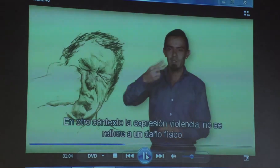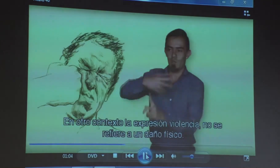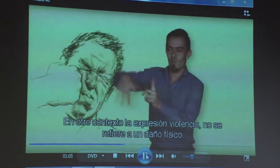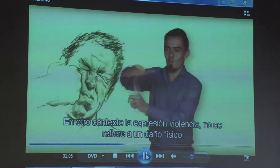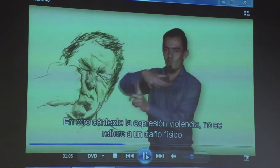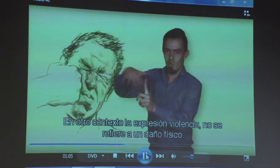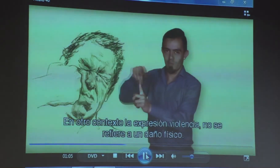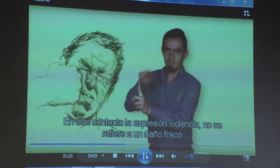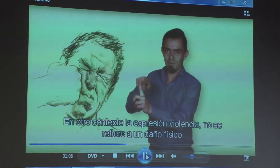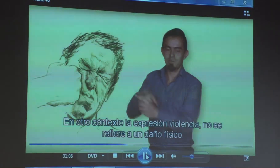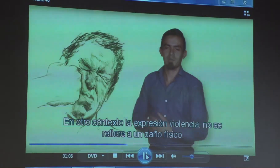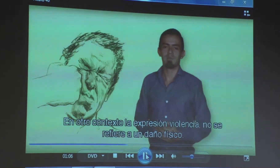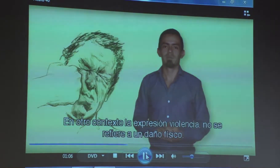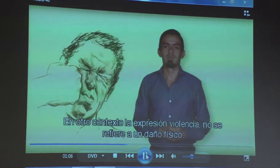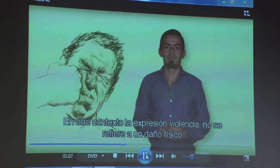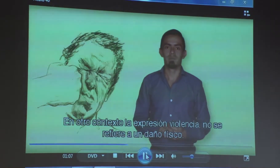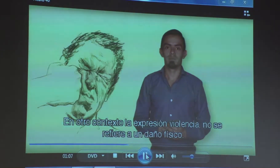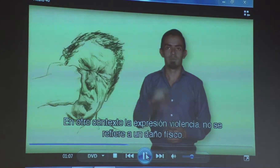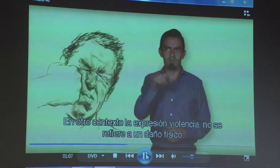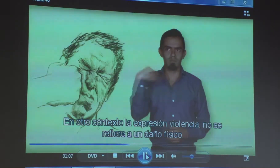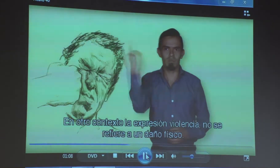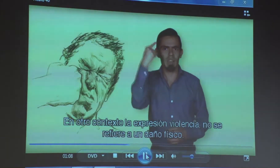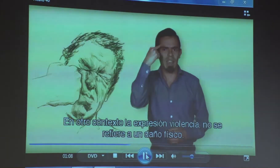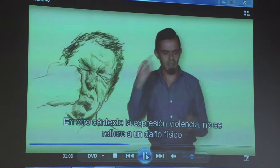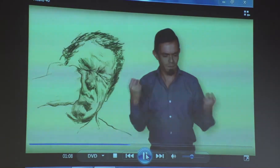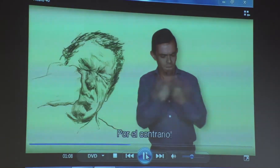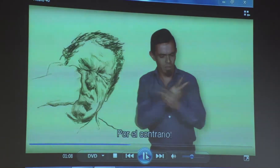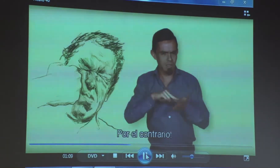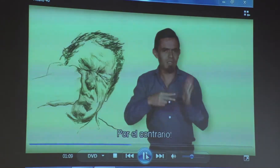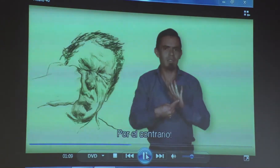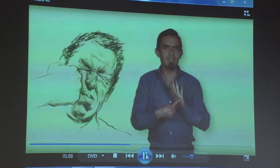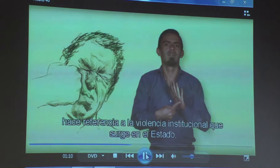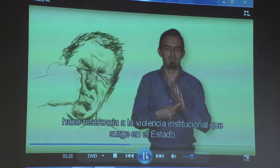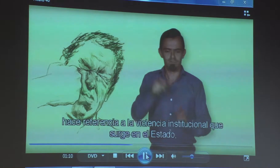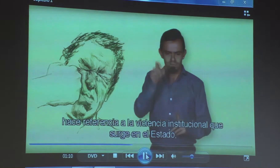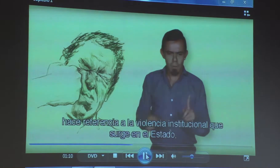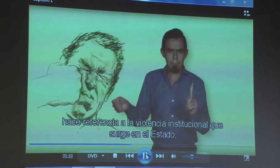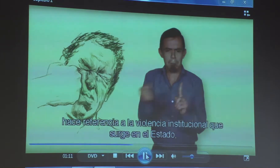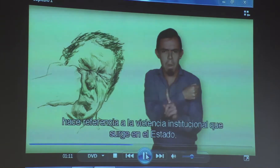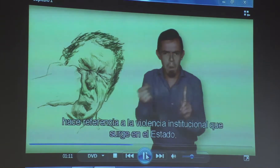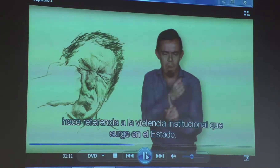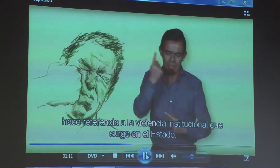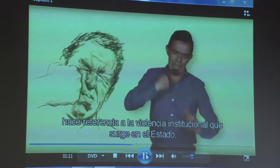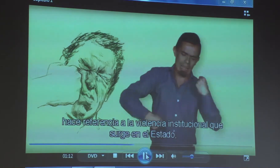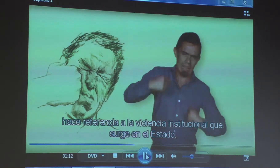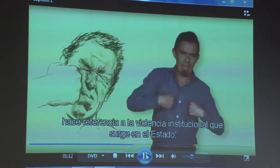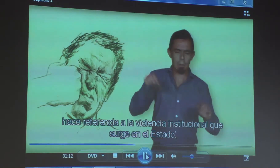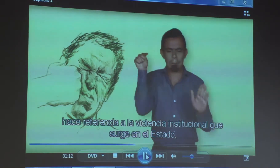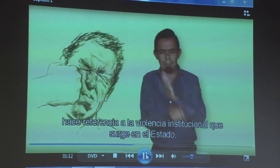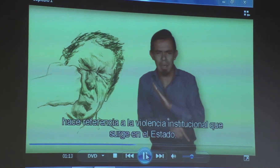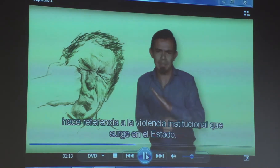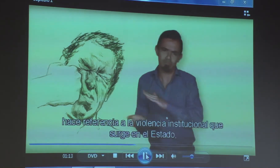En otro contexto, la expresión violencia no se refiere a un daño físico, por el contrario, hace referencia a la violencia institucional